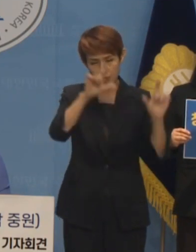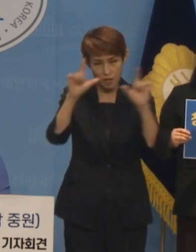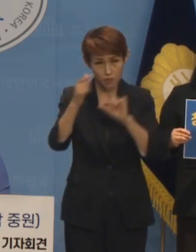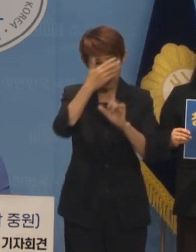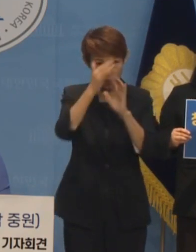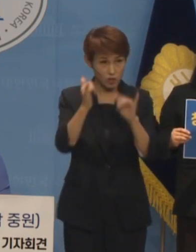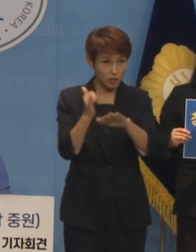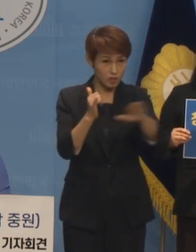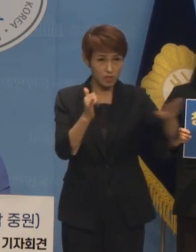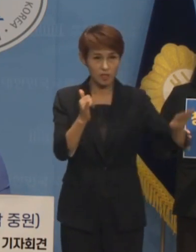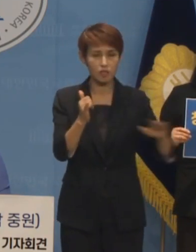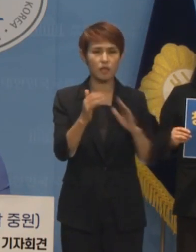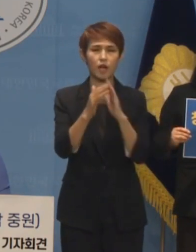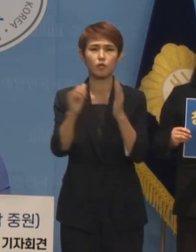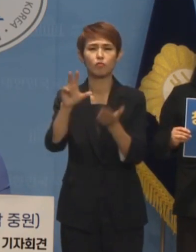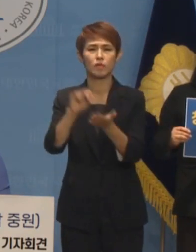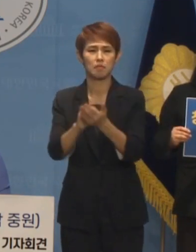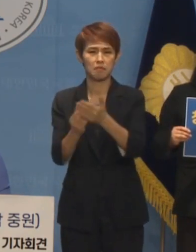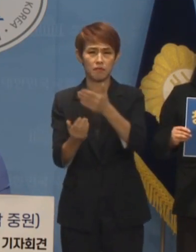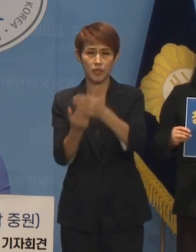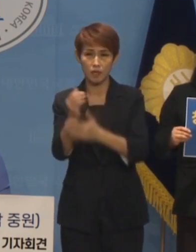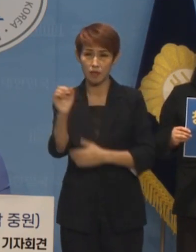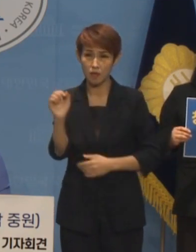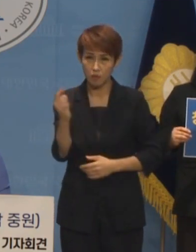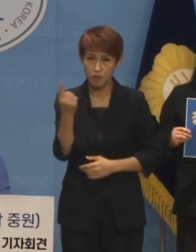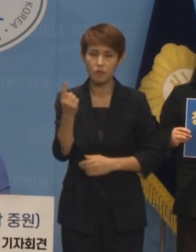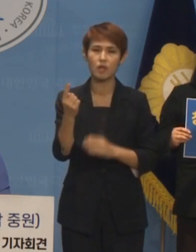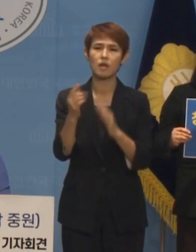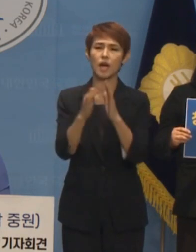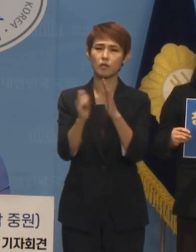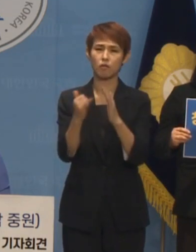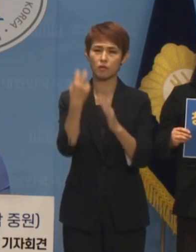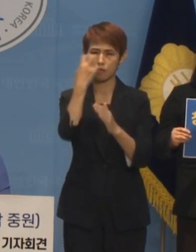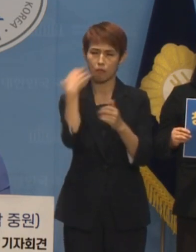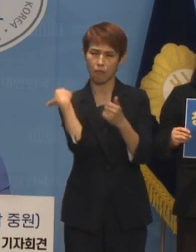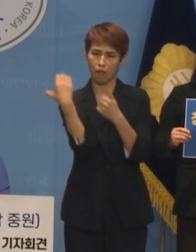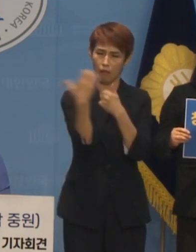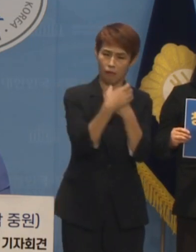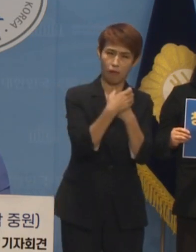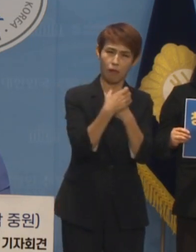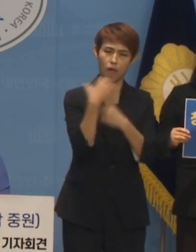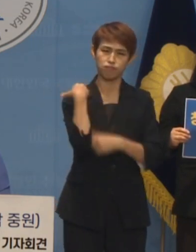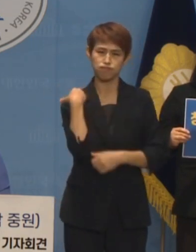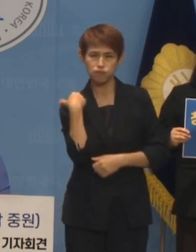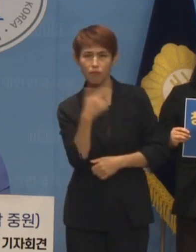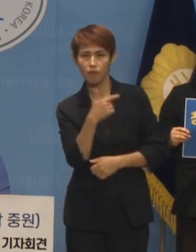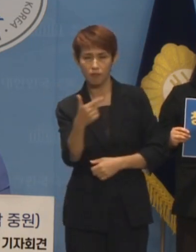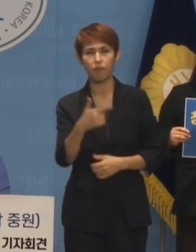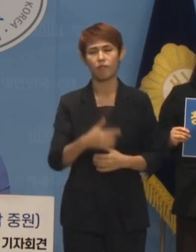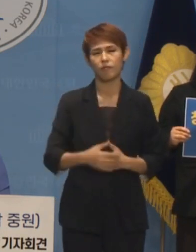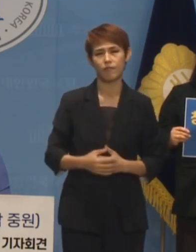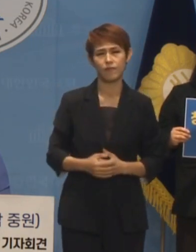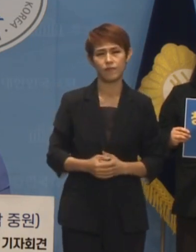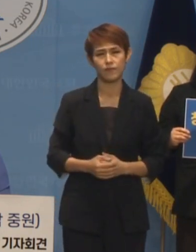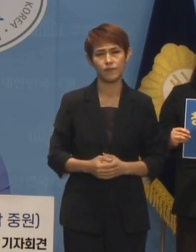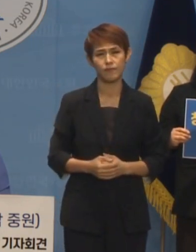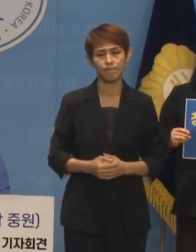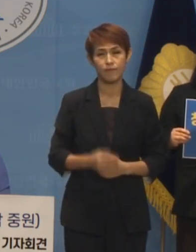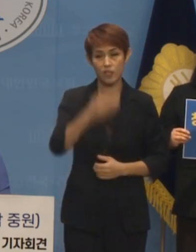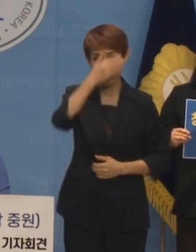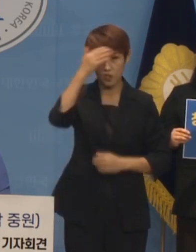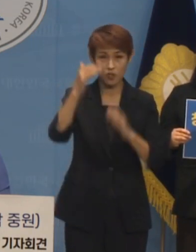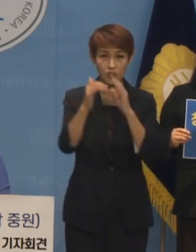청년들이 가정사로 인해 가족 구성원까지 돌봐야 하는 첩첩이 쌓인 문제를 떠안기도 합니다. 이에